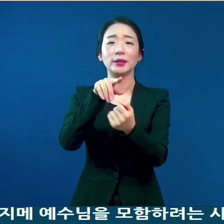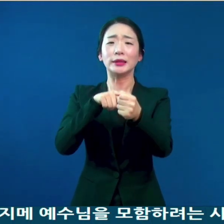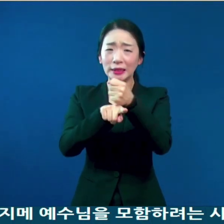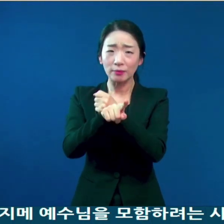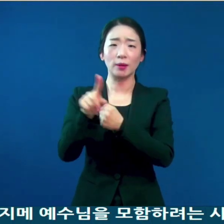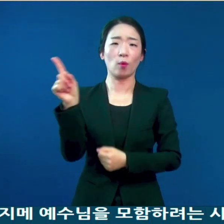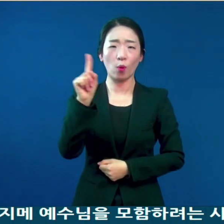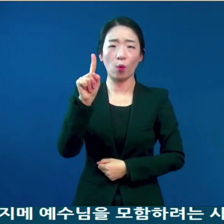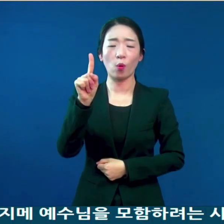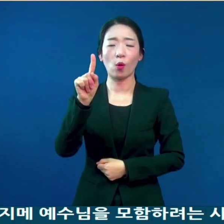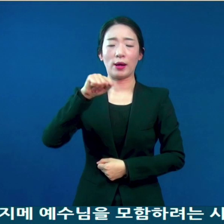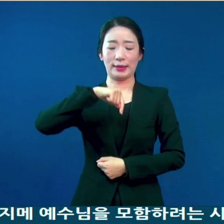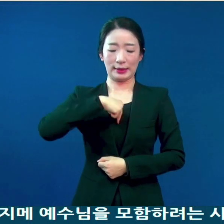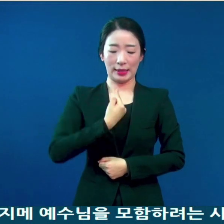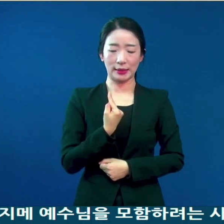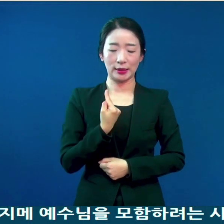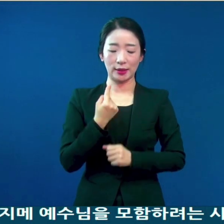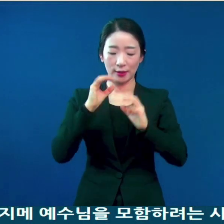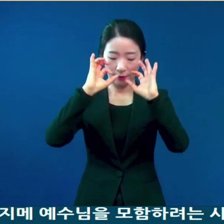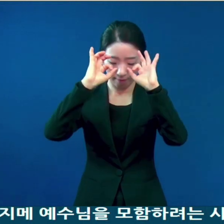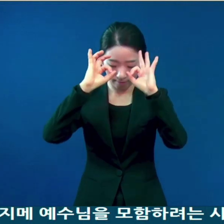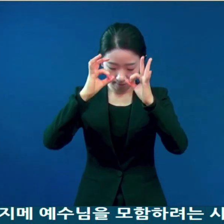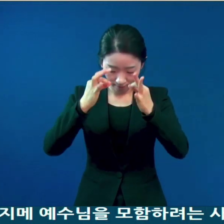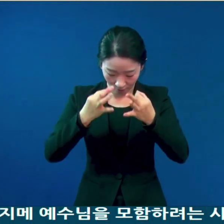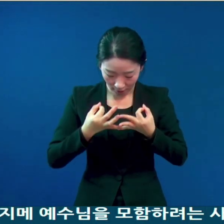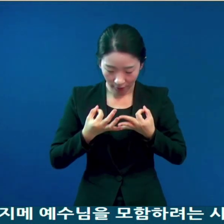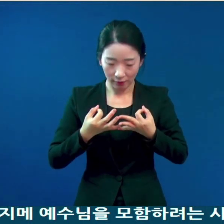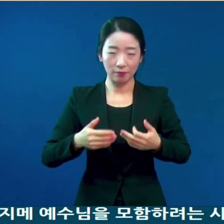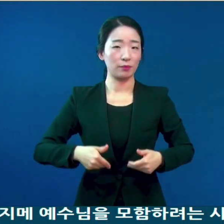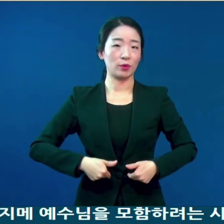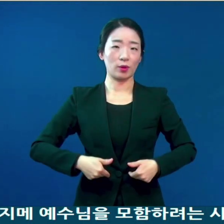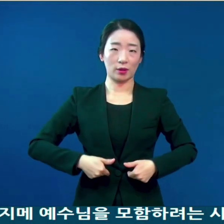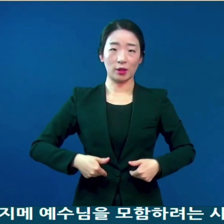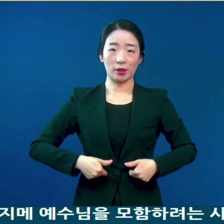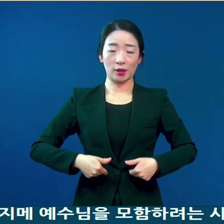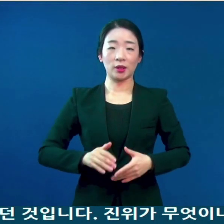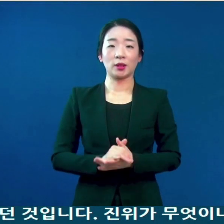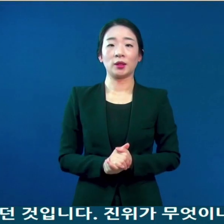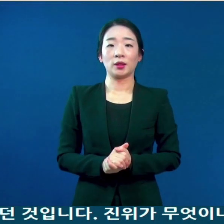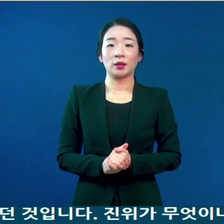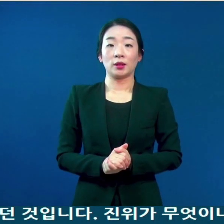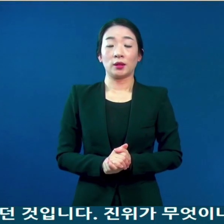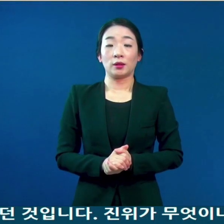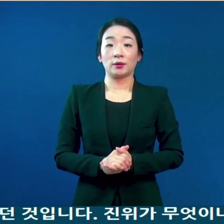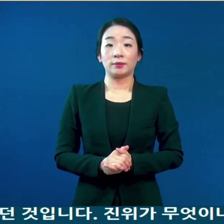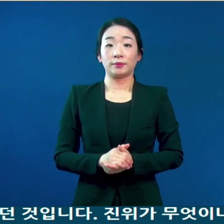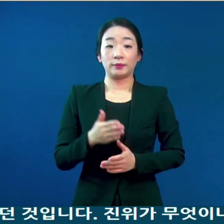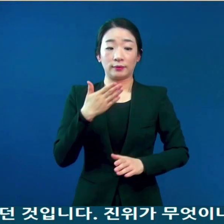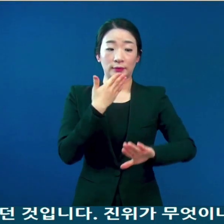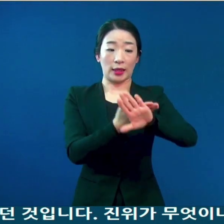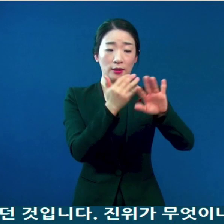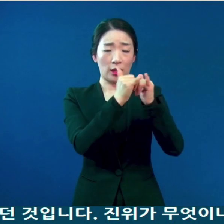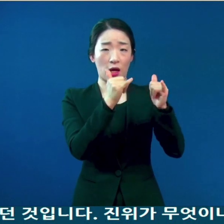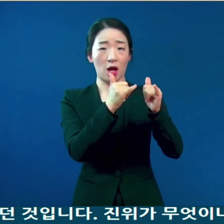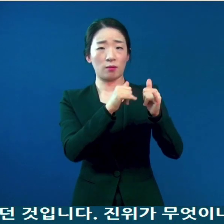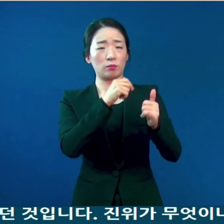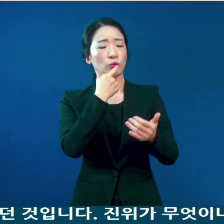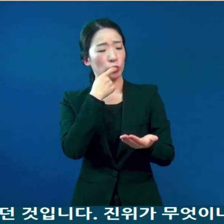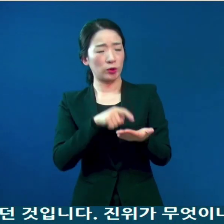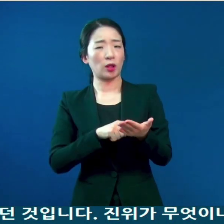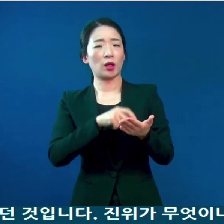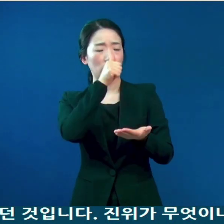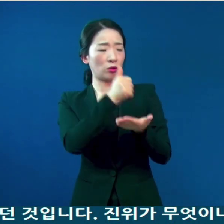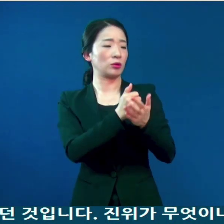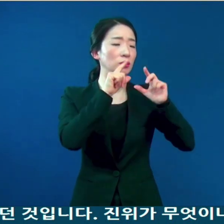위해서 우리는 자신을 먼저 돌아보는 삶을 살아야 한다는 것이죠. 그리하면 남을 쉽게 정죄할 수